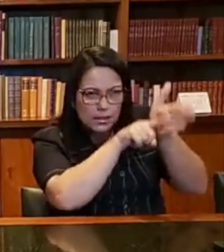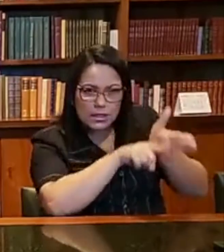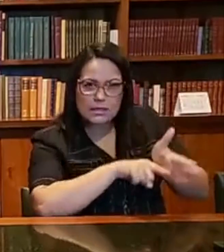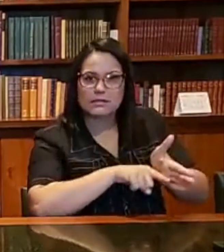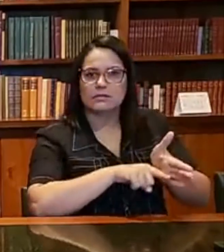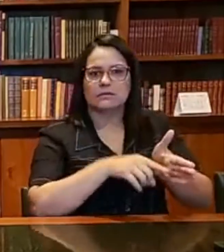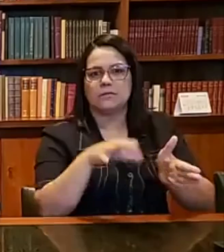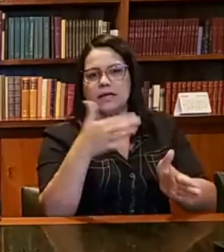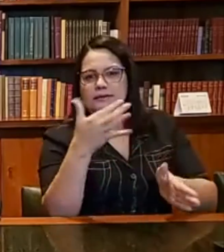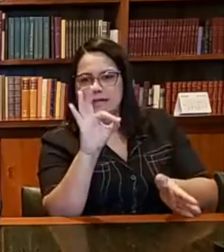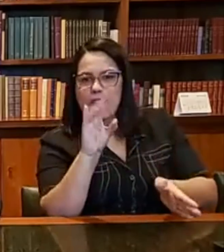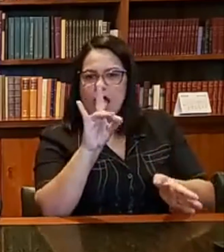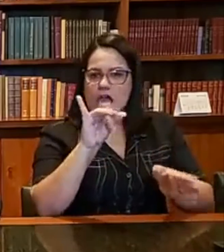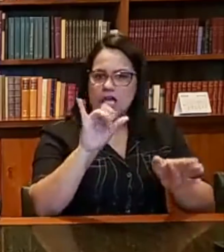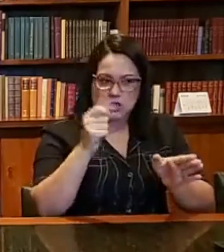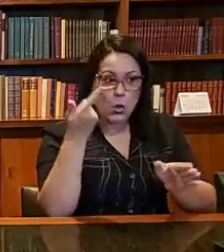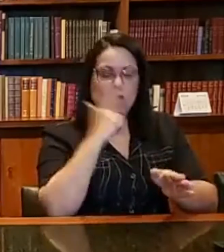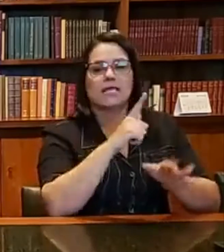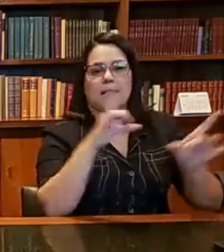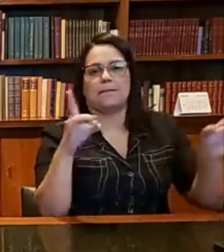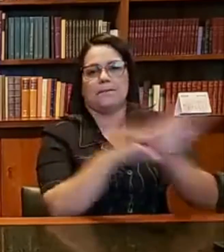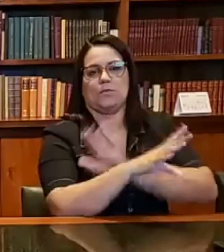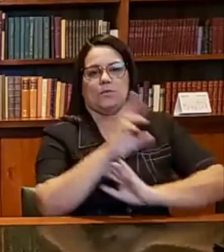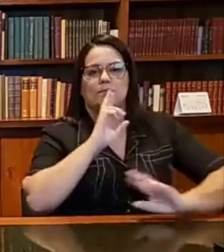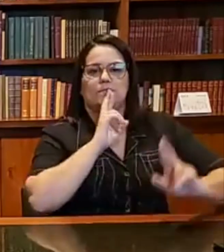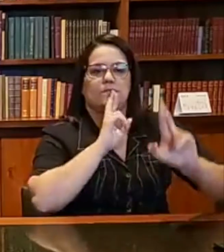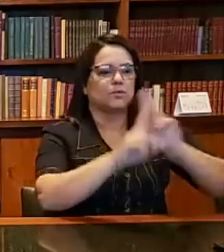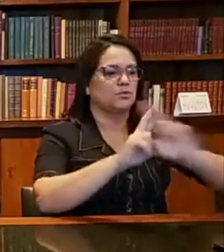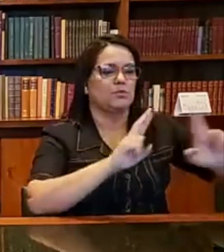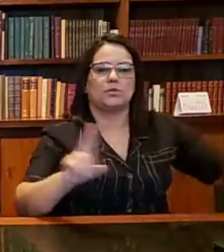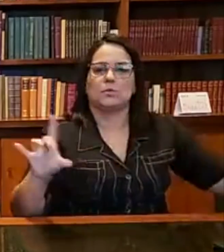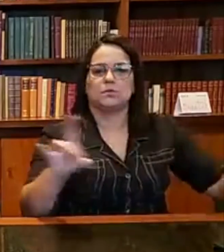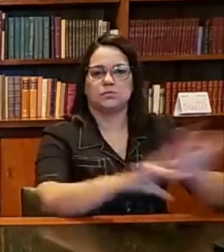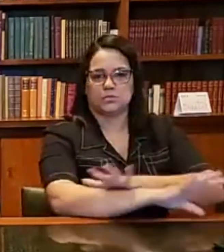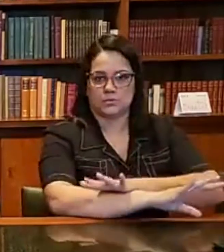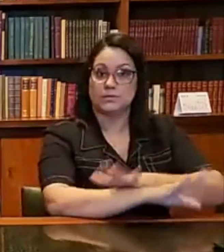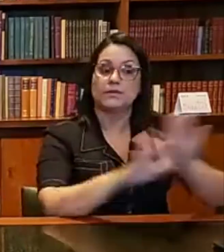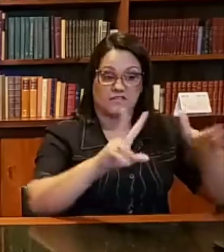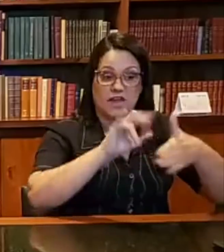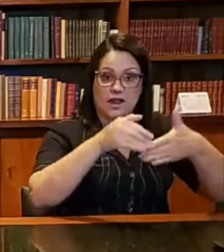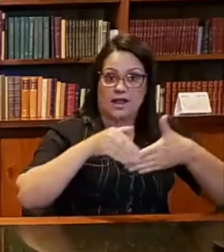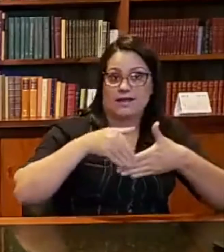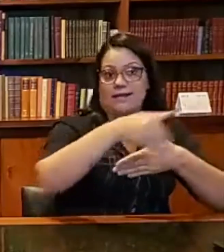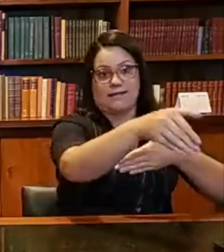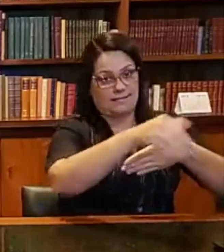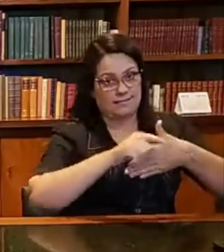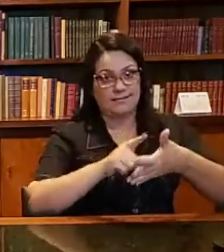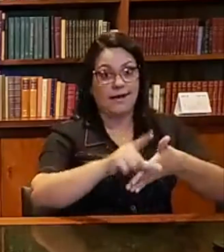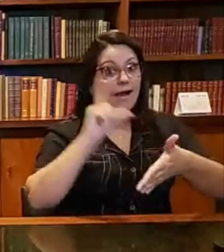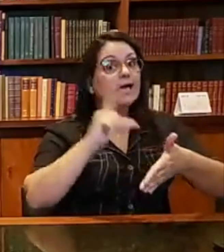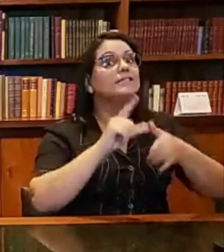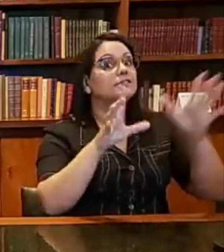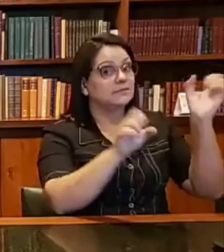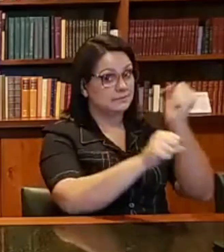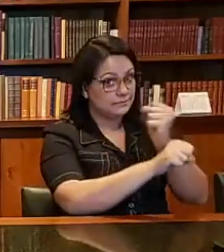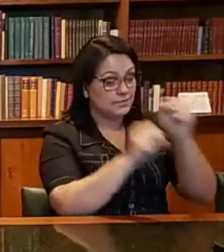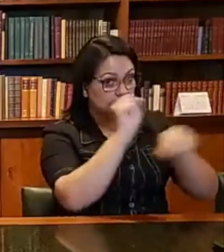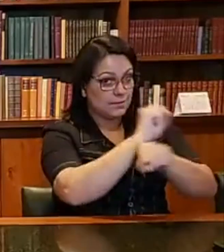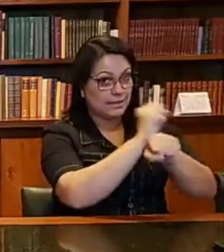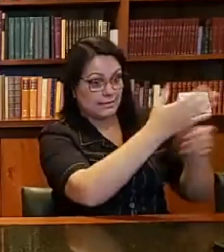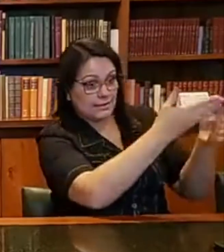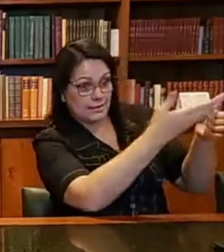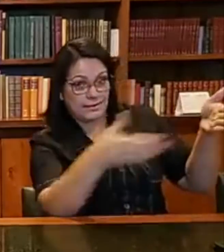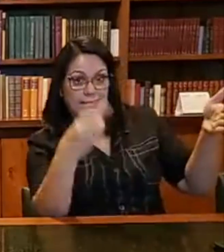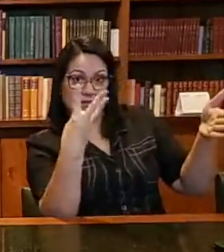uns 10 dias deve chegar a um ponto final. Né? E também, brevemente, devemos começar, antes de completar os 30 dias do recebimento da